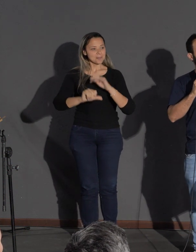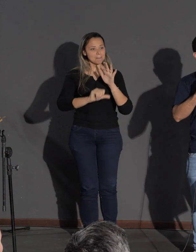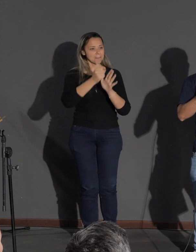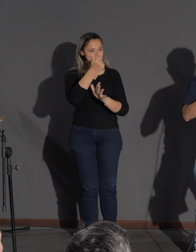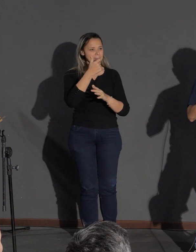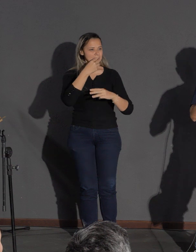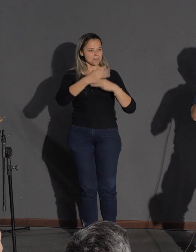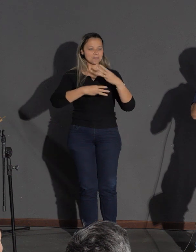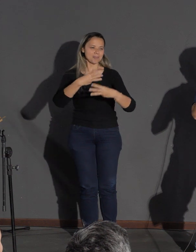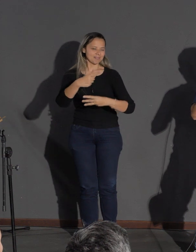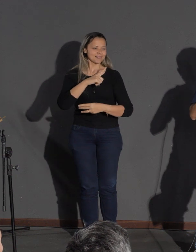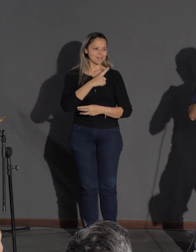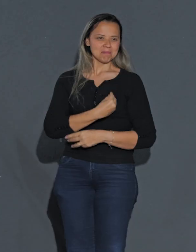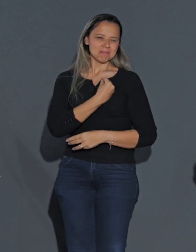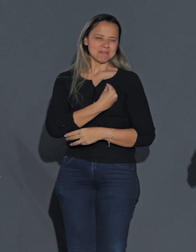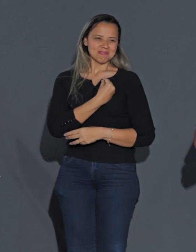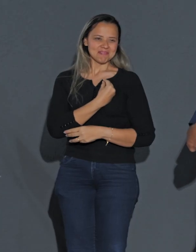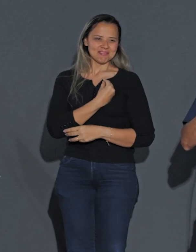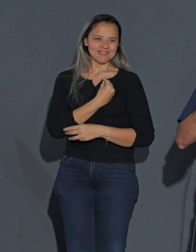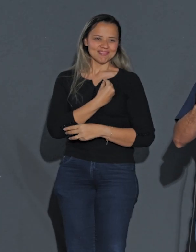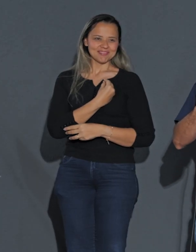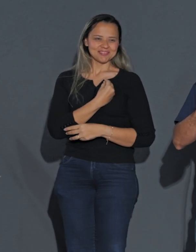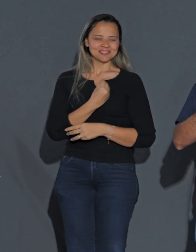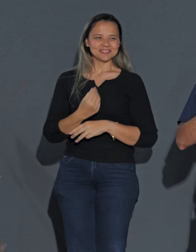parte do primeiro movimento, né? Acho que é o primeiro movimento inteiro.